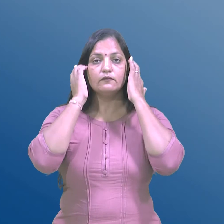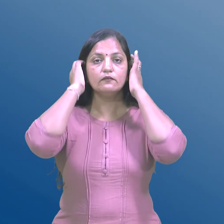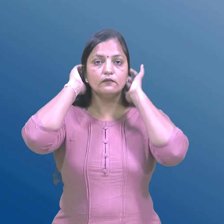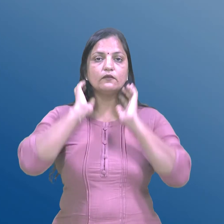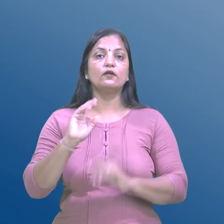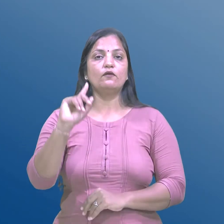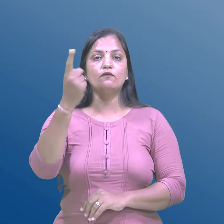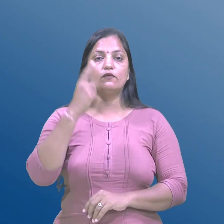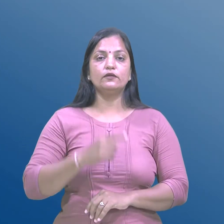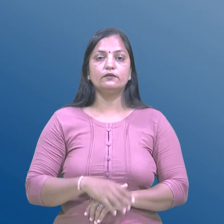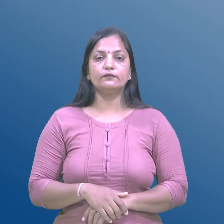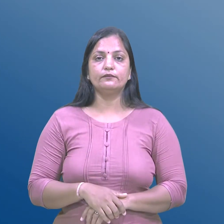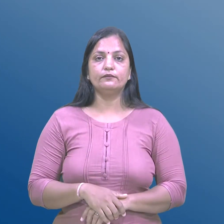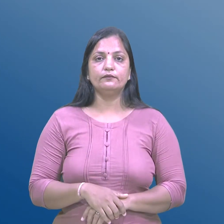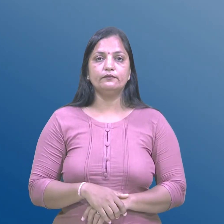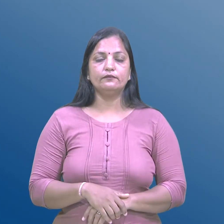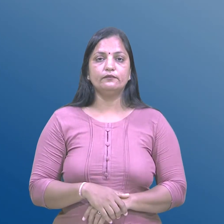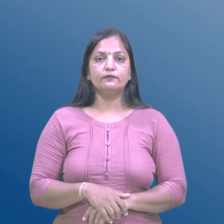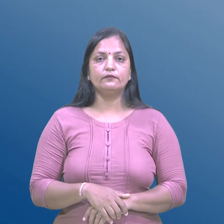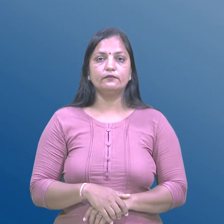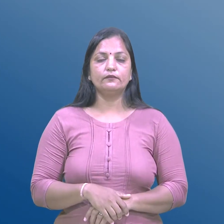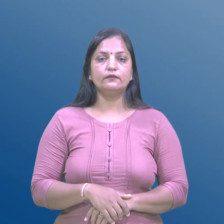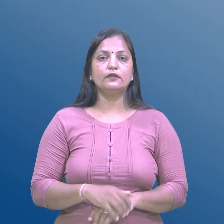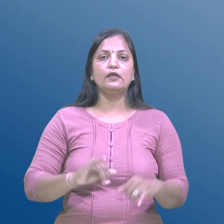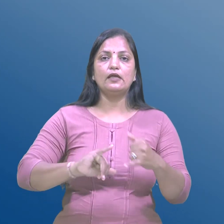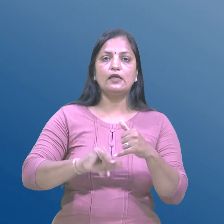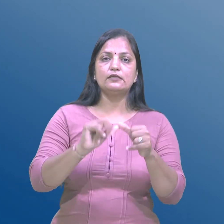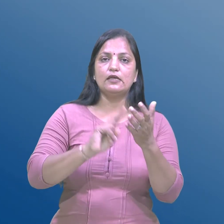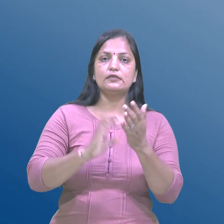પહેલું, સંચારના સુગમ પ્રકારો,